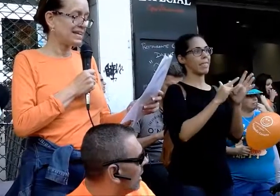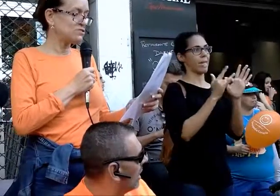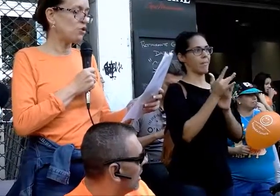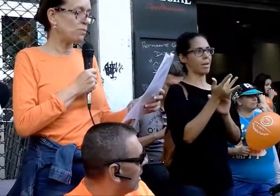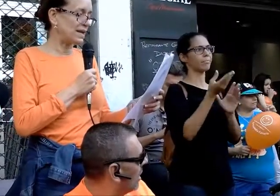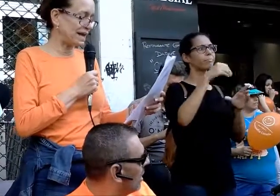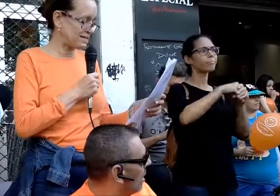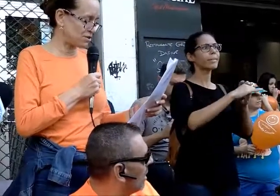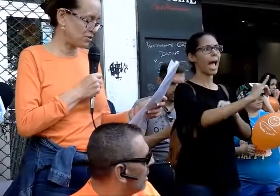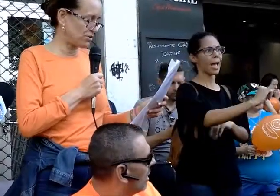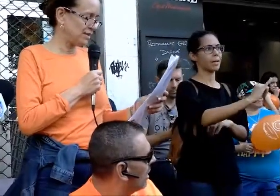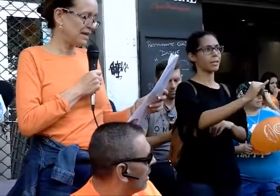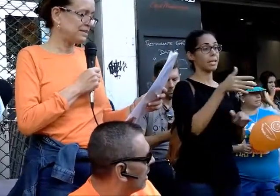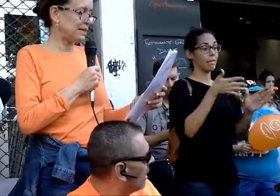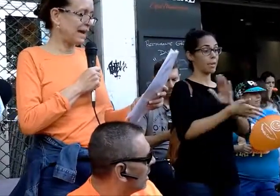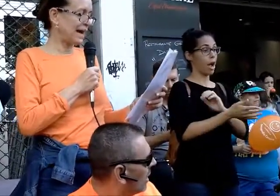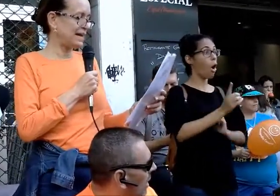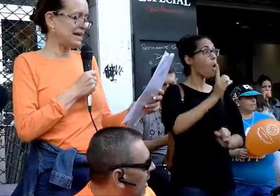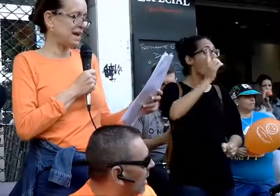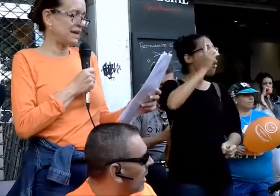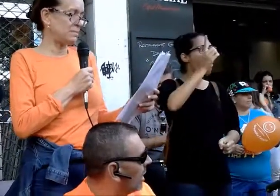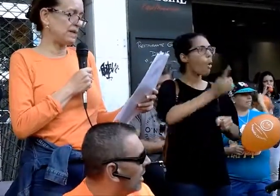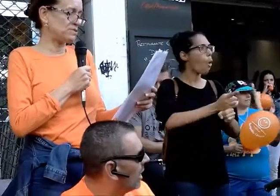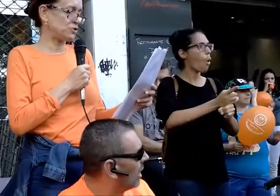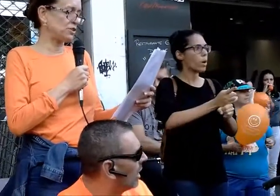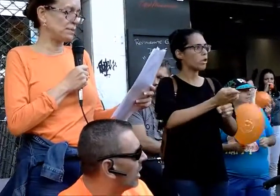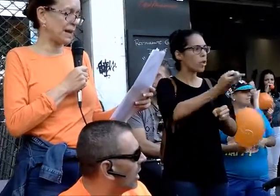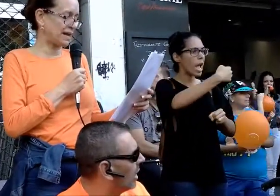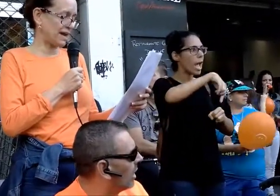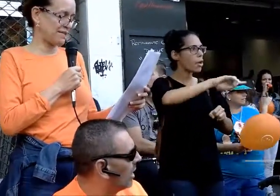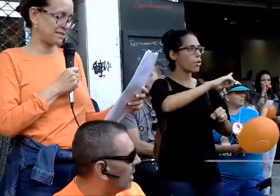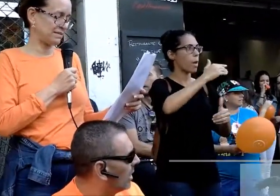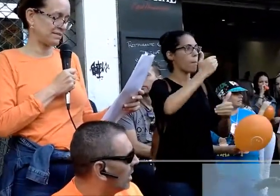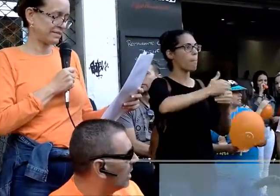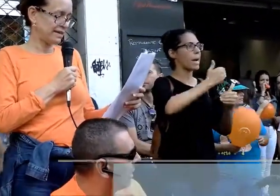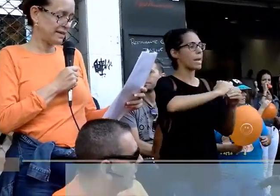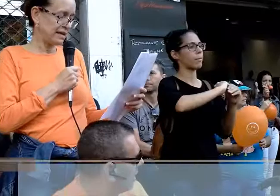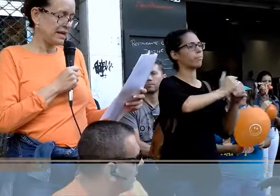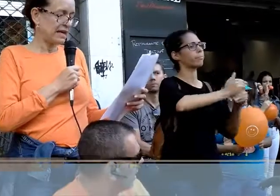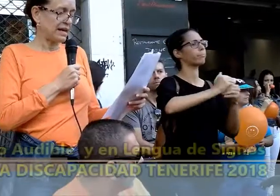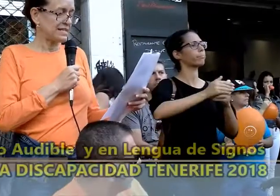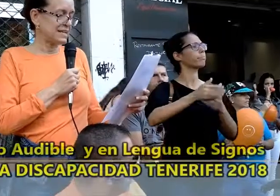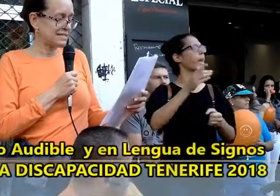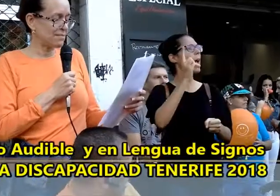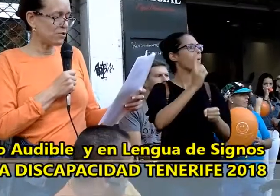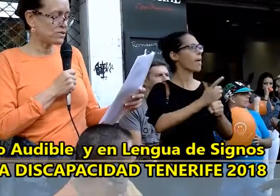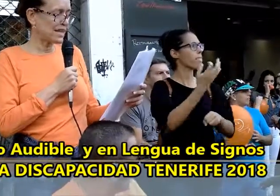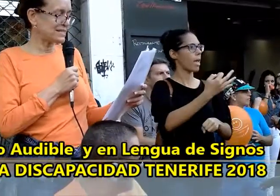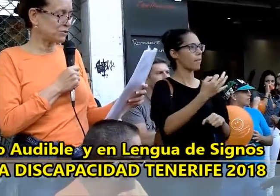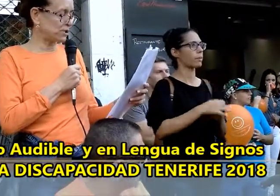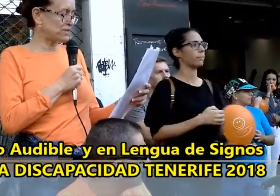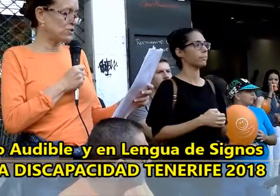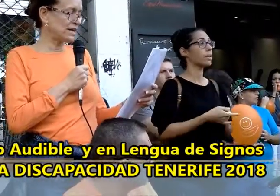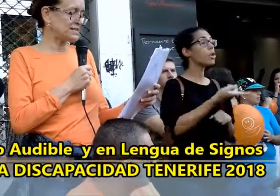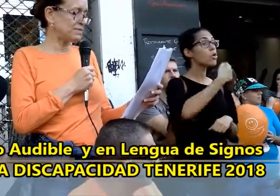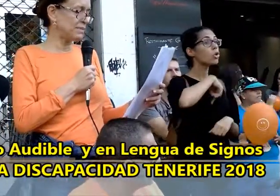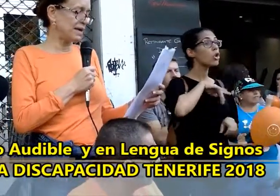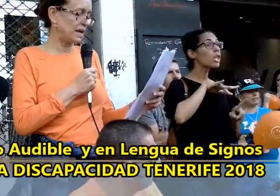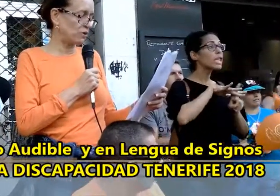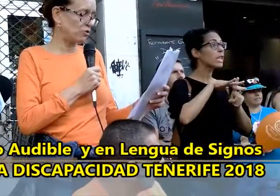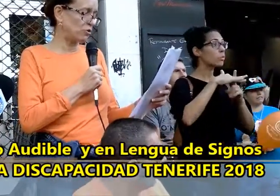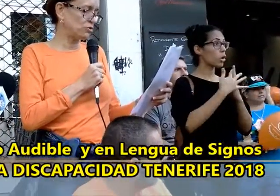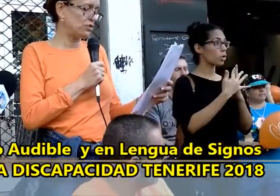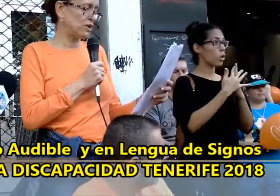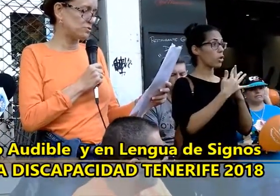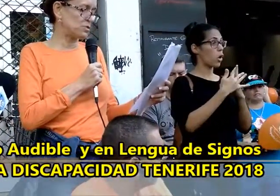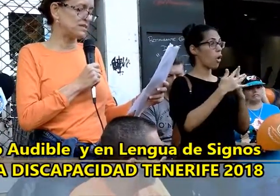Es obligación trabajar en la eliminación de barreras. Rechazamos la situación que se vive